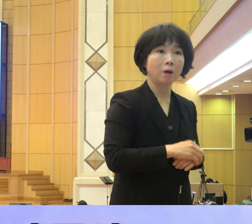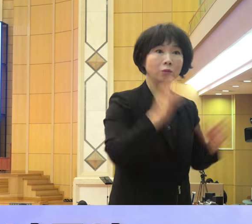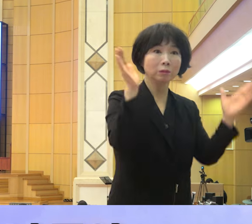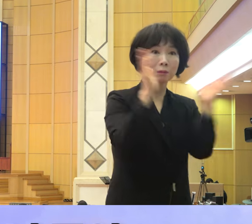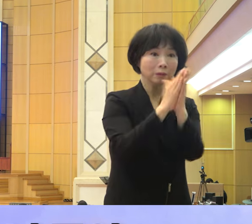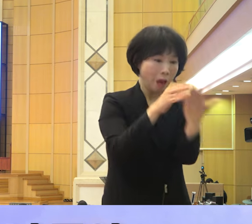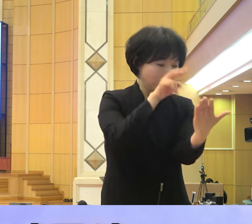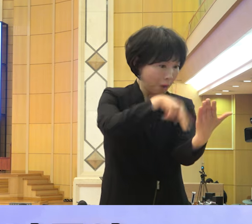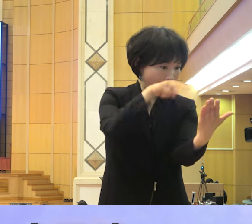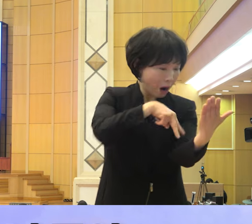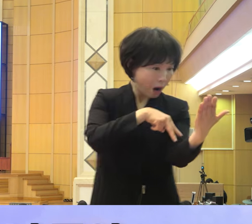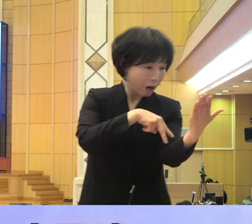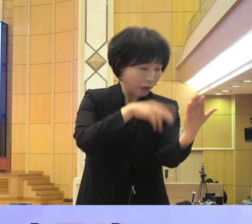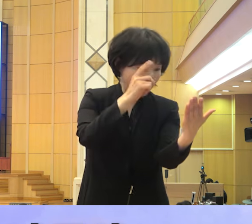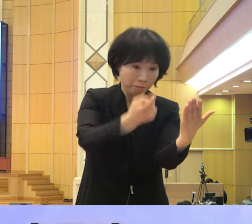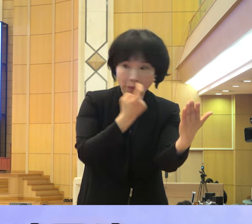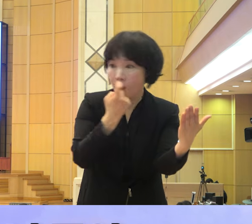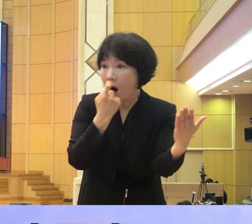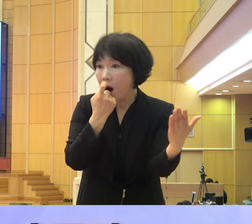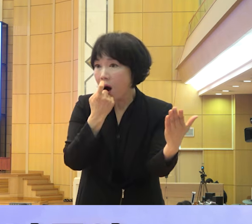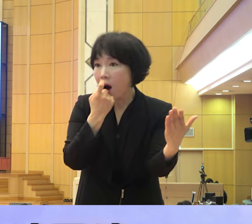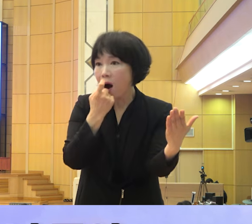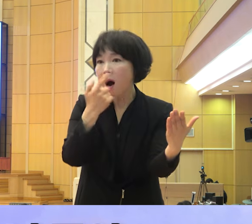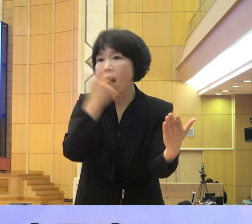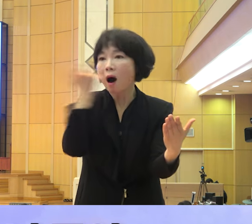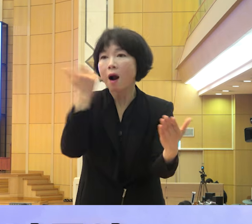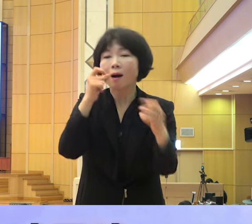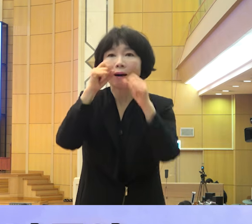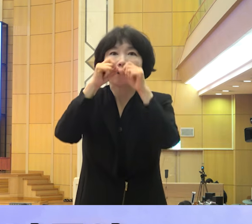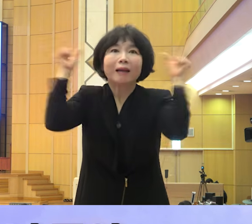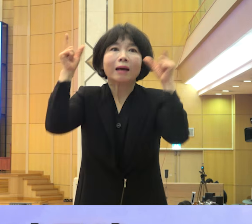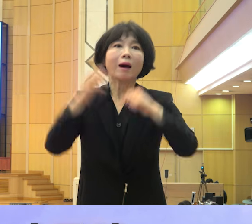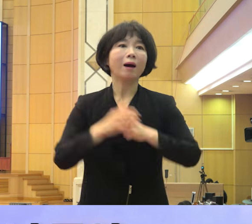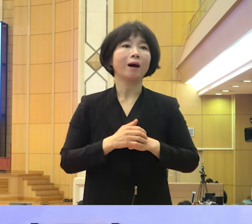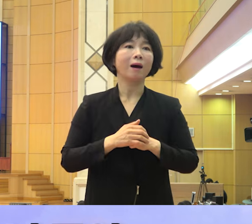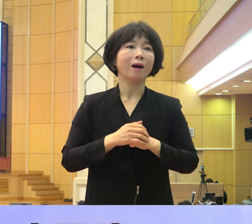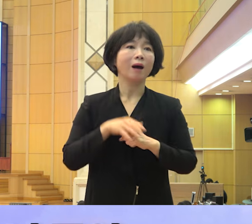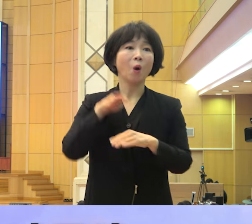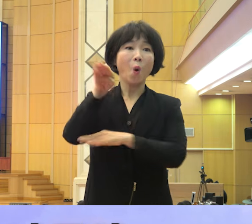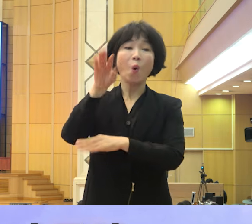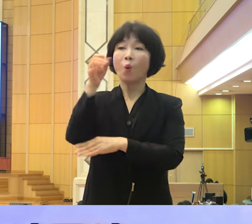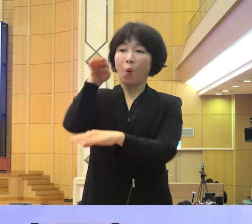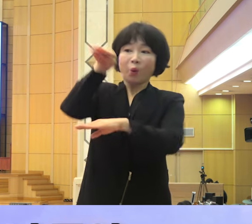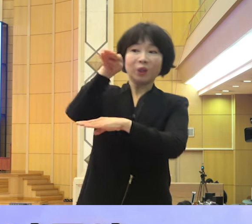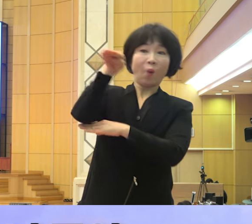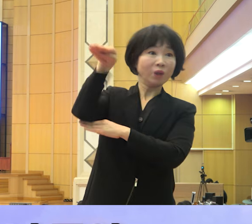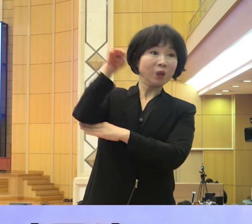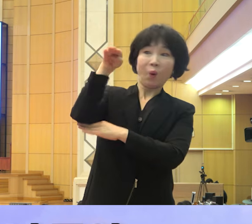통해서 알았어요. 이 우리 뇌 속에 들어있는